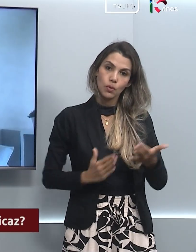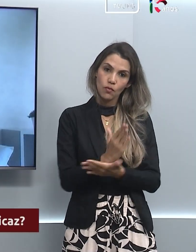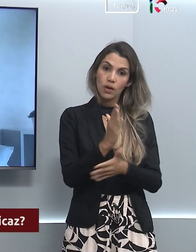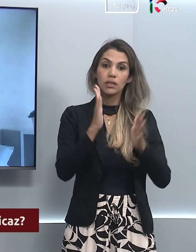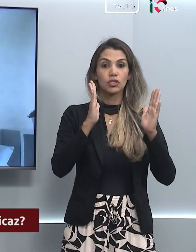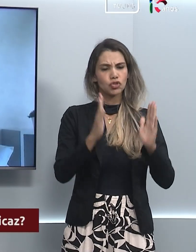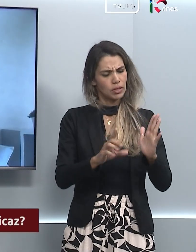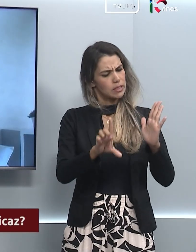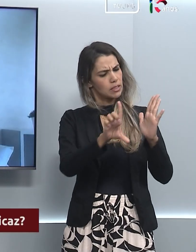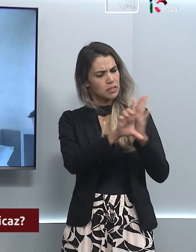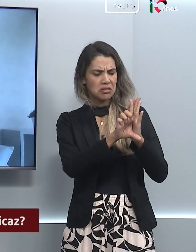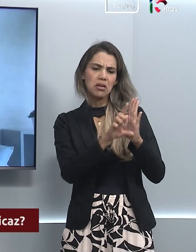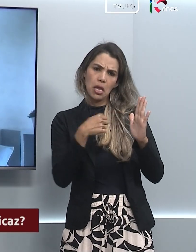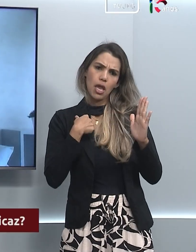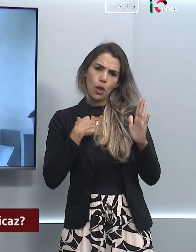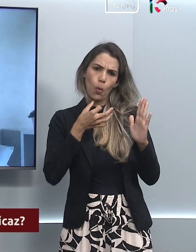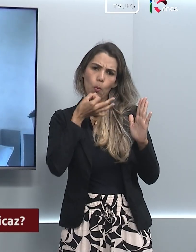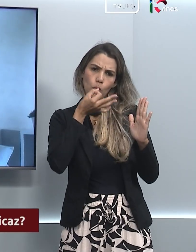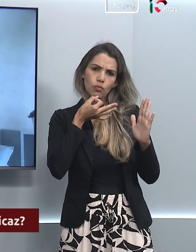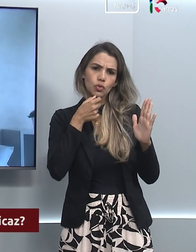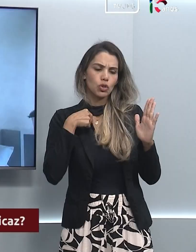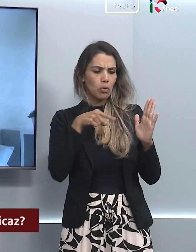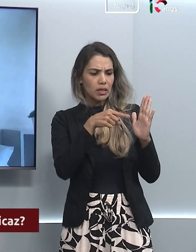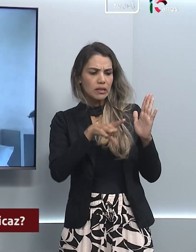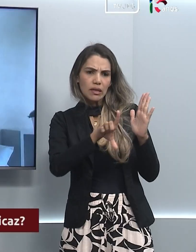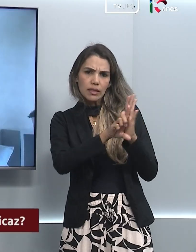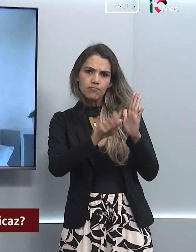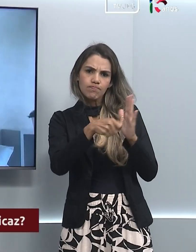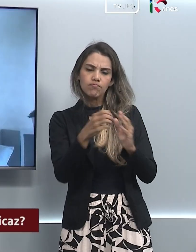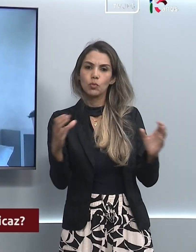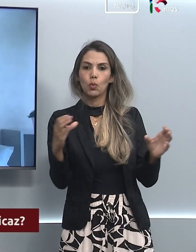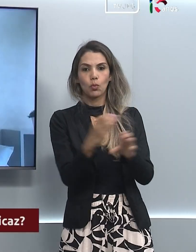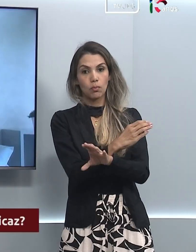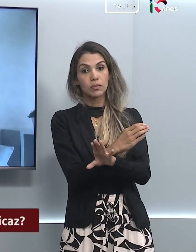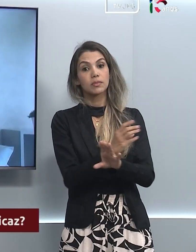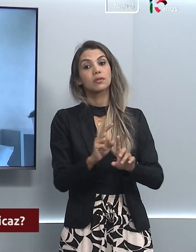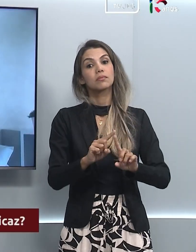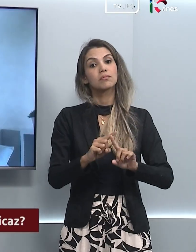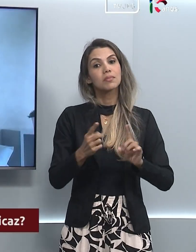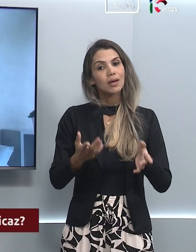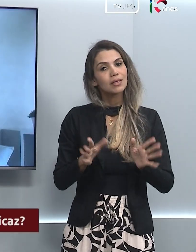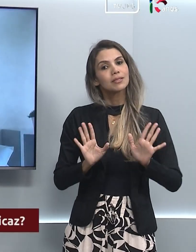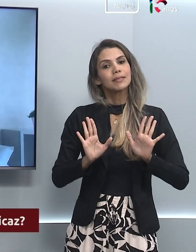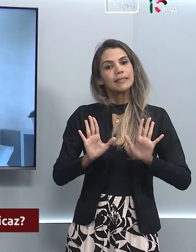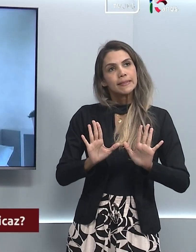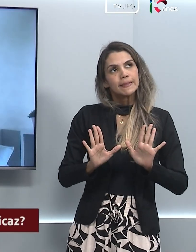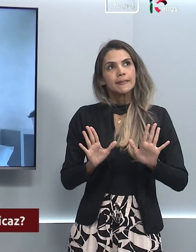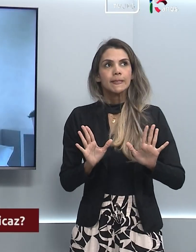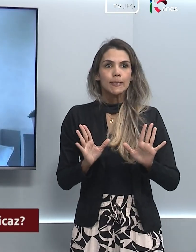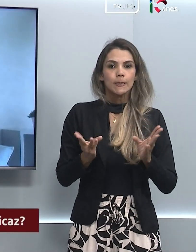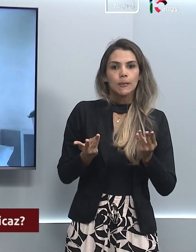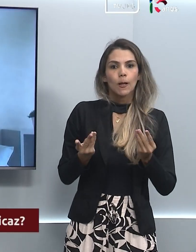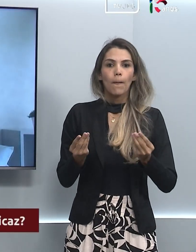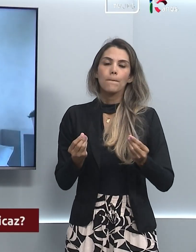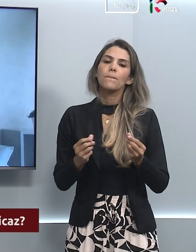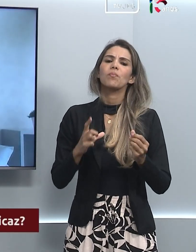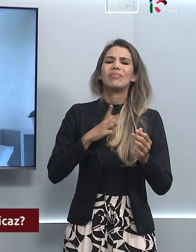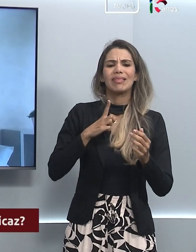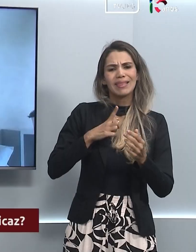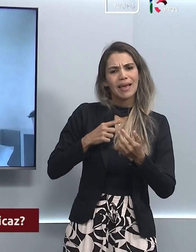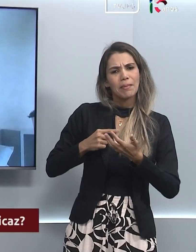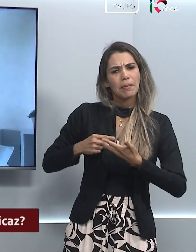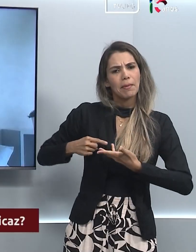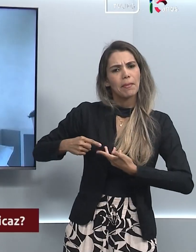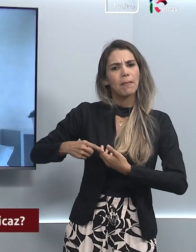é completa, na minha visão, né, no papel, no entanto, ela ainda nós temos inúmeros